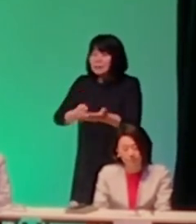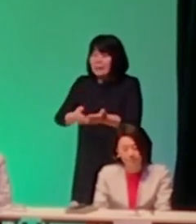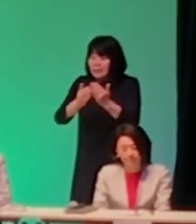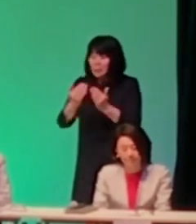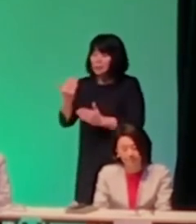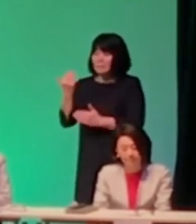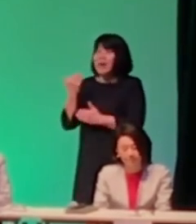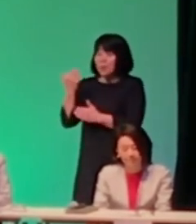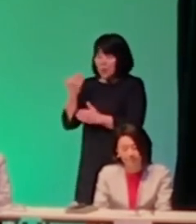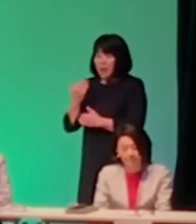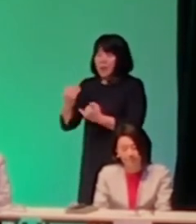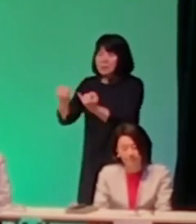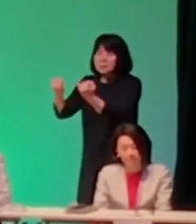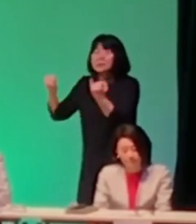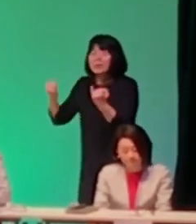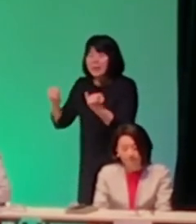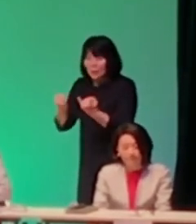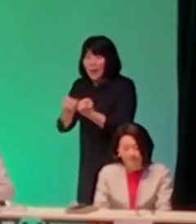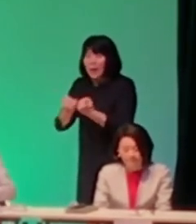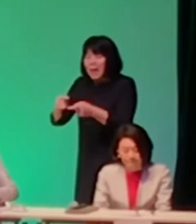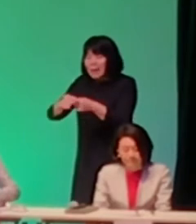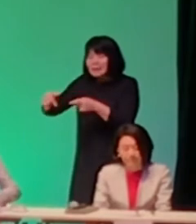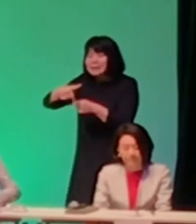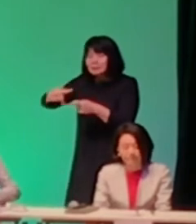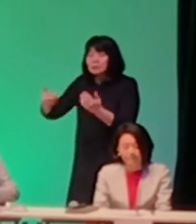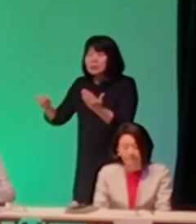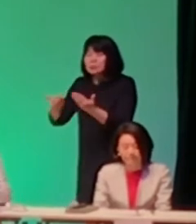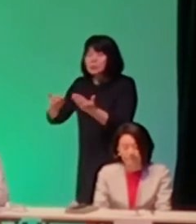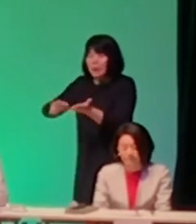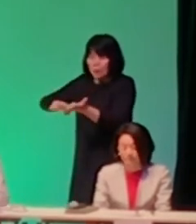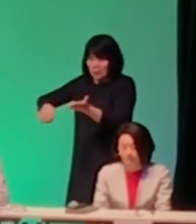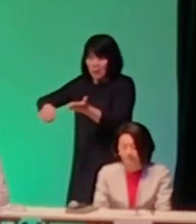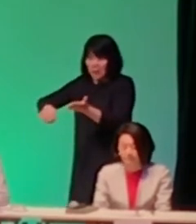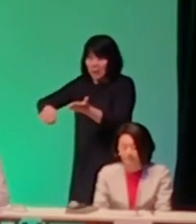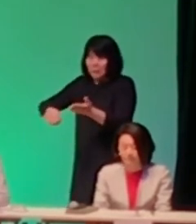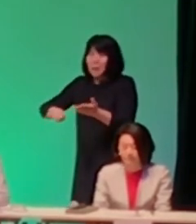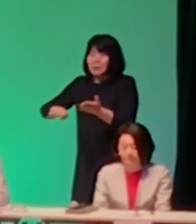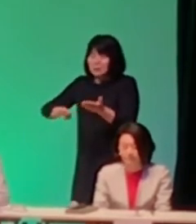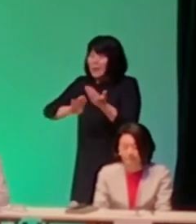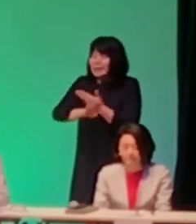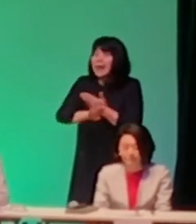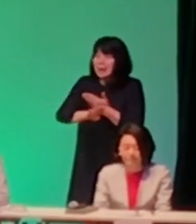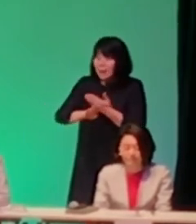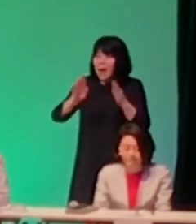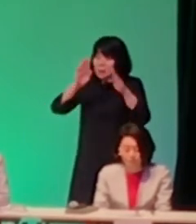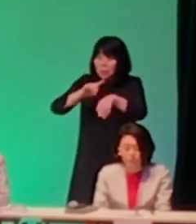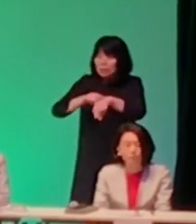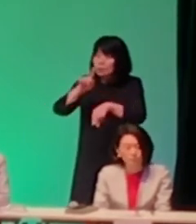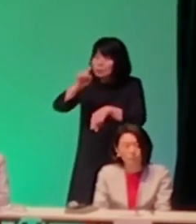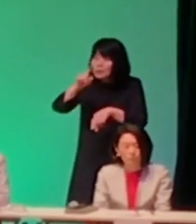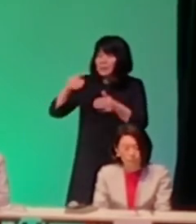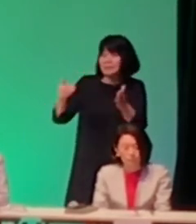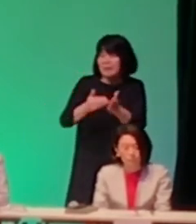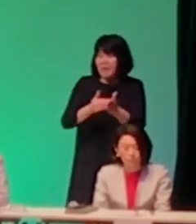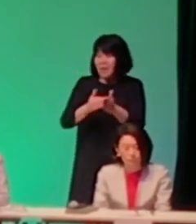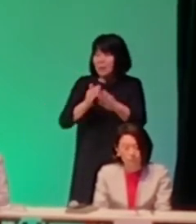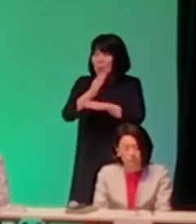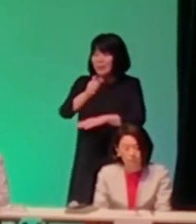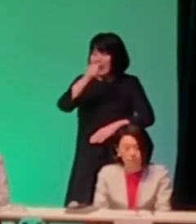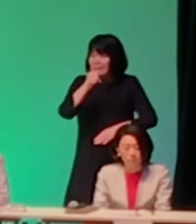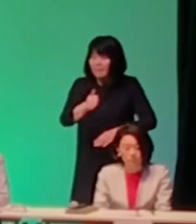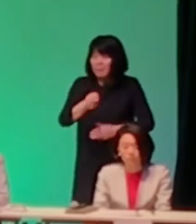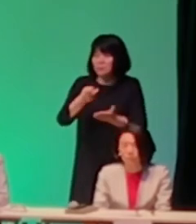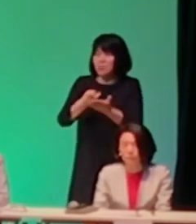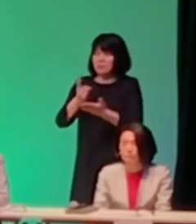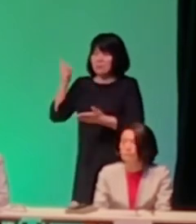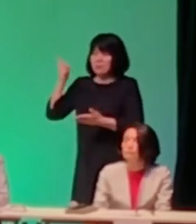までは女性は一部の職種を除いては夜11時までしか仕事ができない、してはいけないというふうになっ